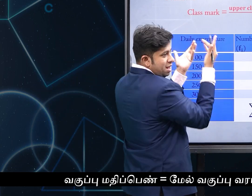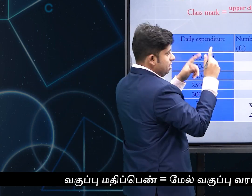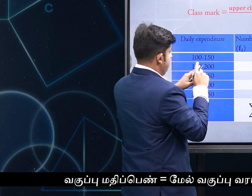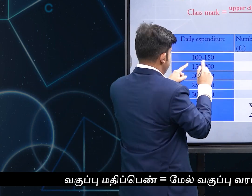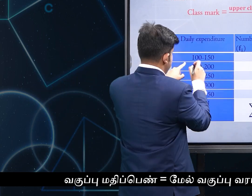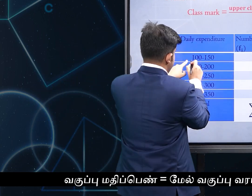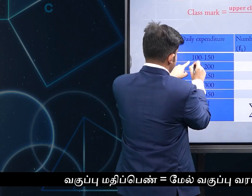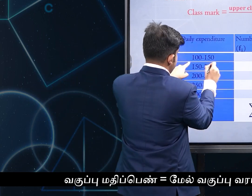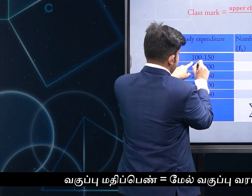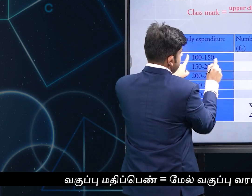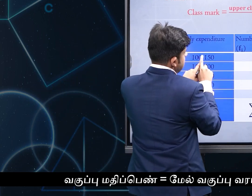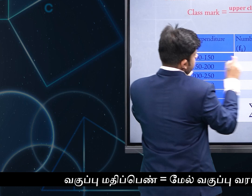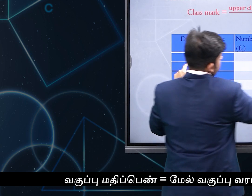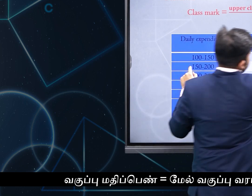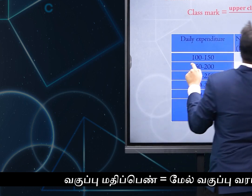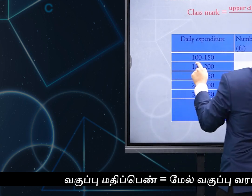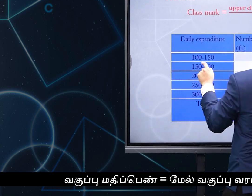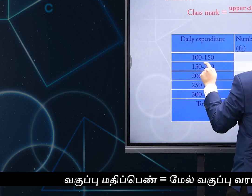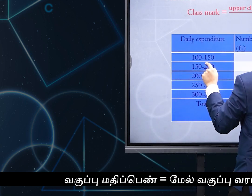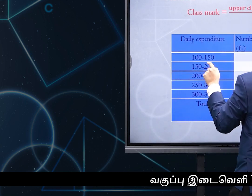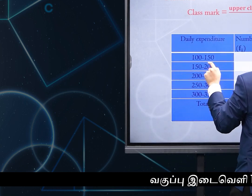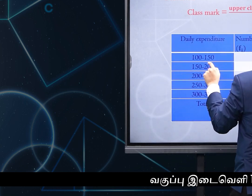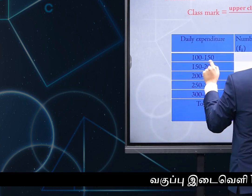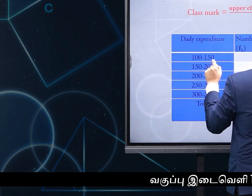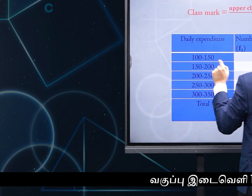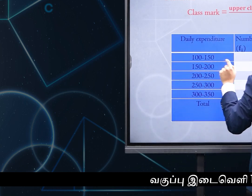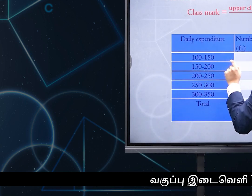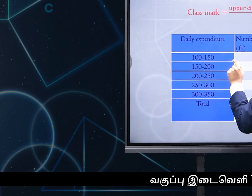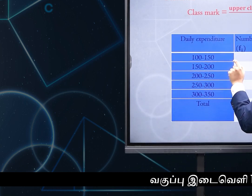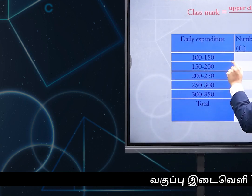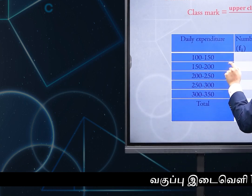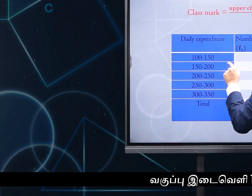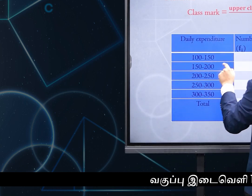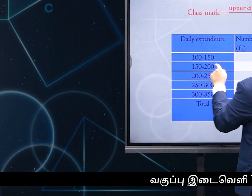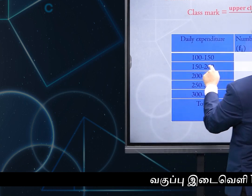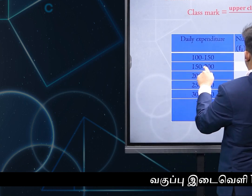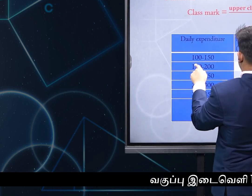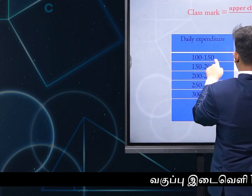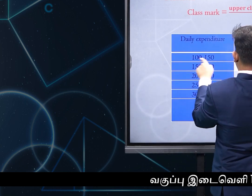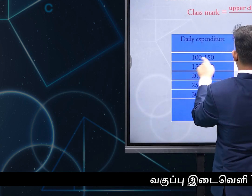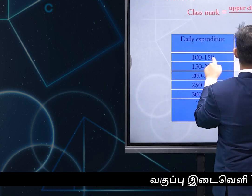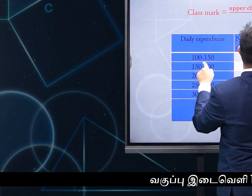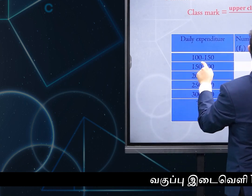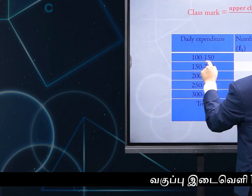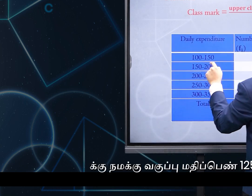கீழ் வகுப்பு வரம்பு பை 2 ஐயும் காண்க. வகுப்பு இடைவெளி 100 முதல் 150 வரை